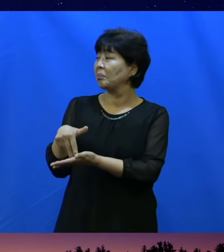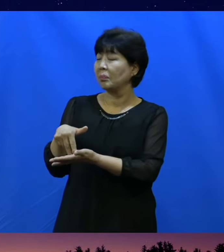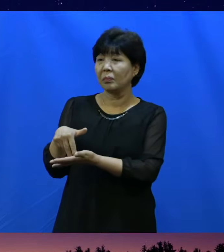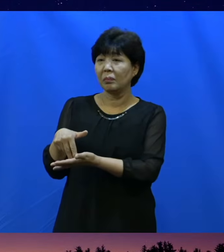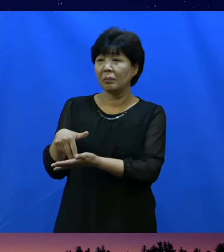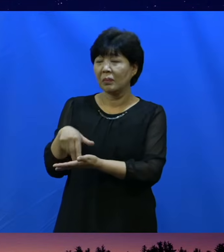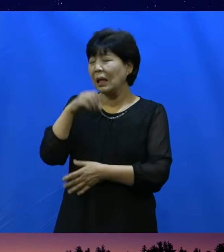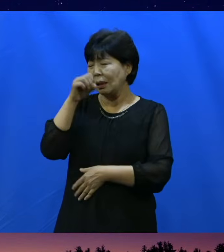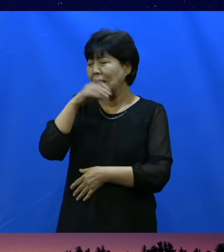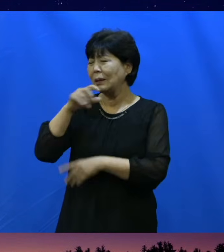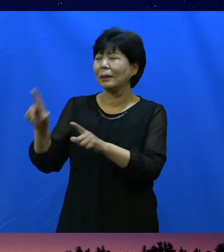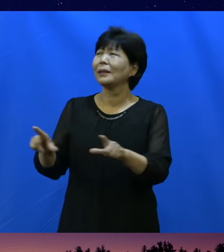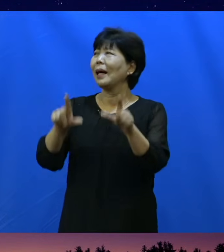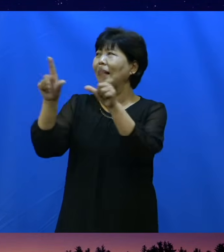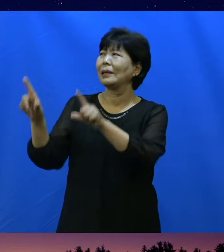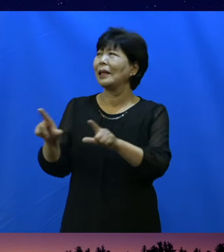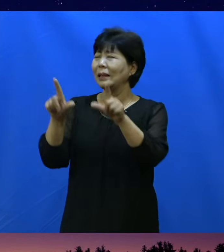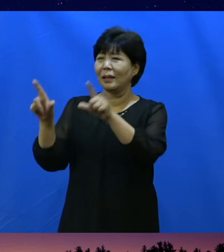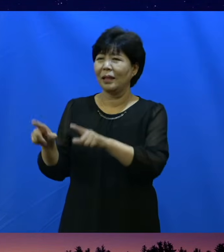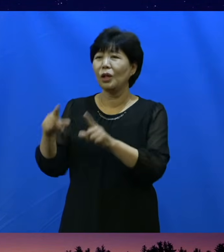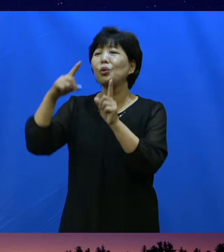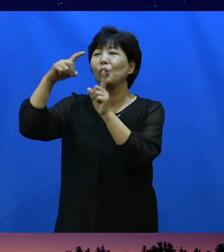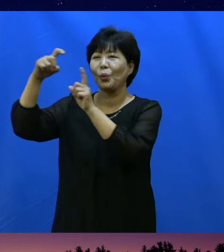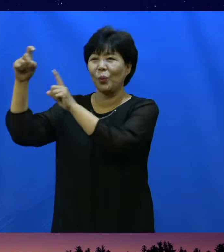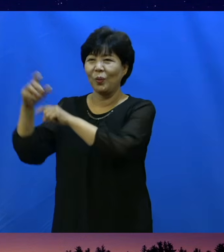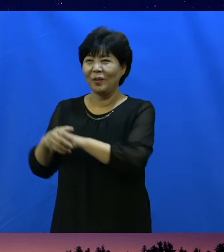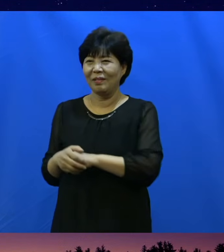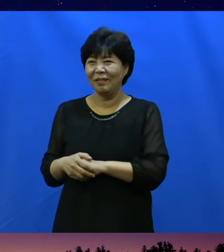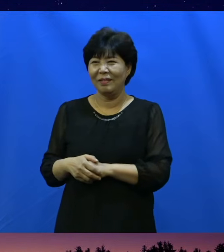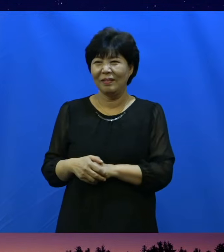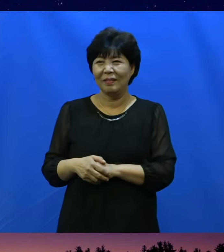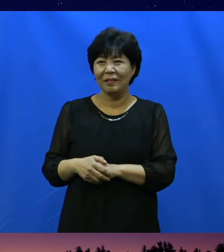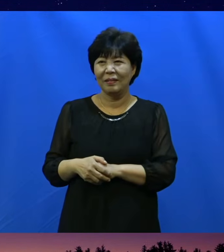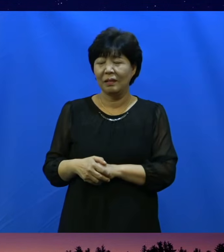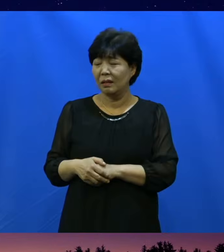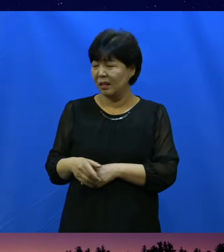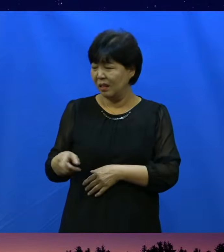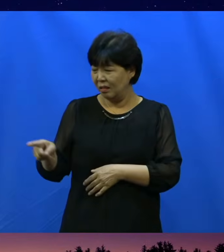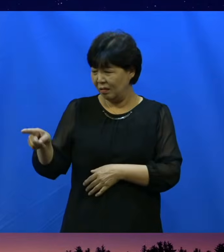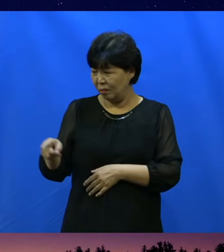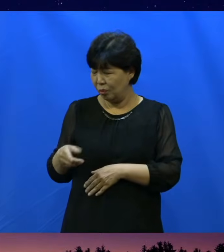그냥 해버려. 너가 다른 사람과 뭐